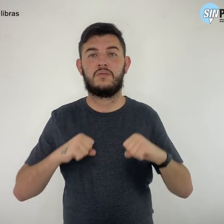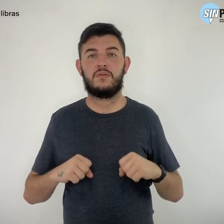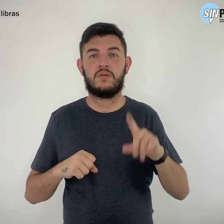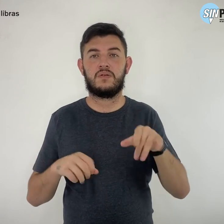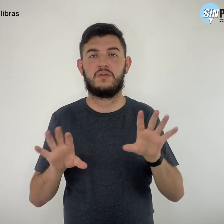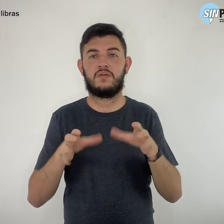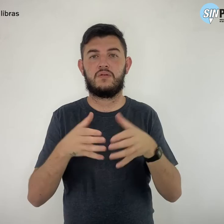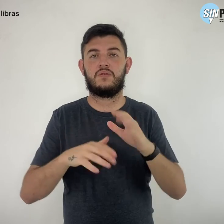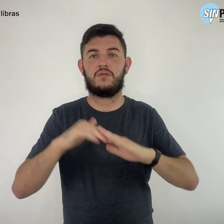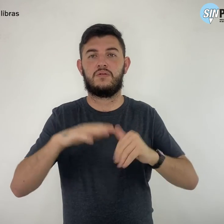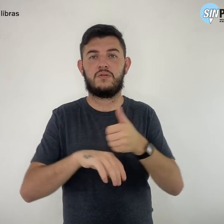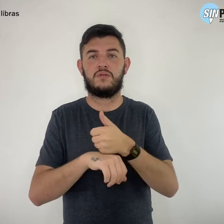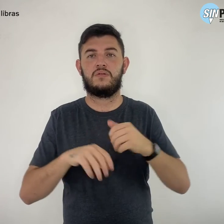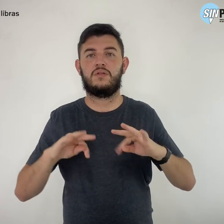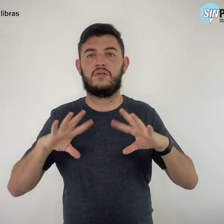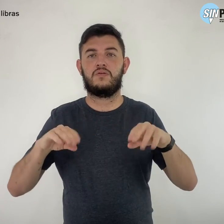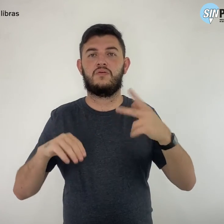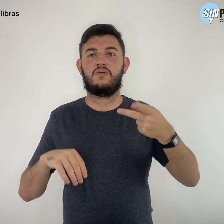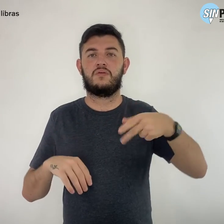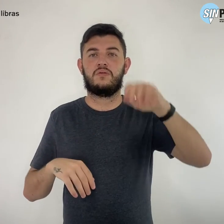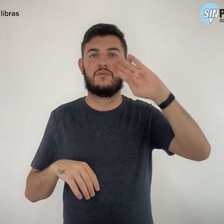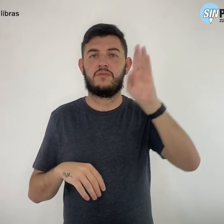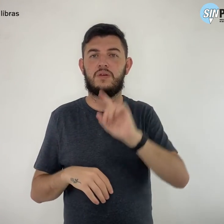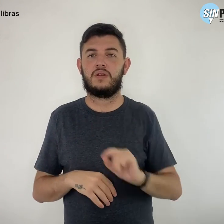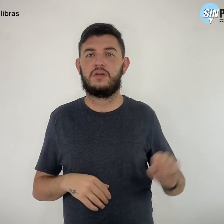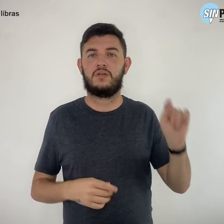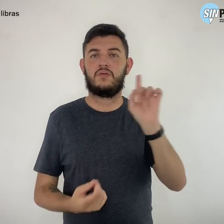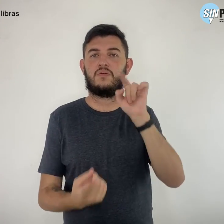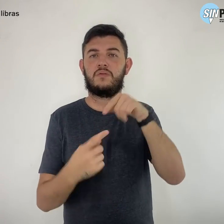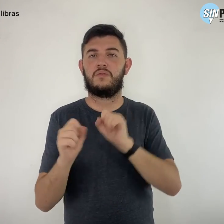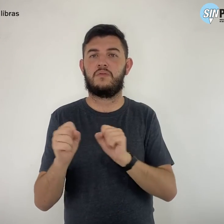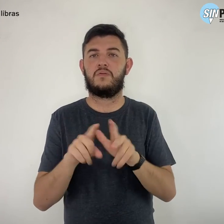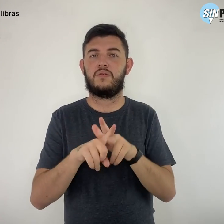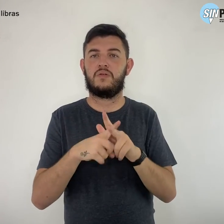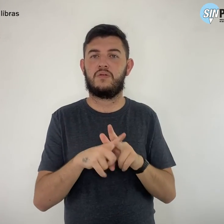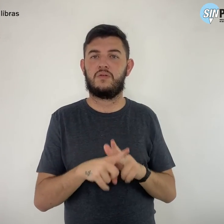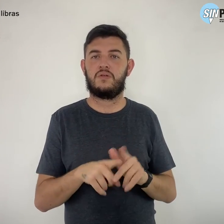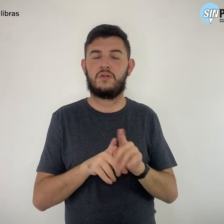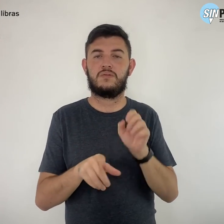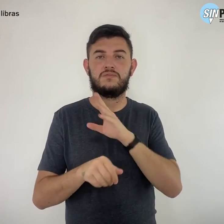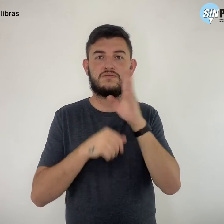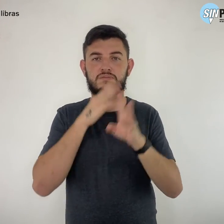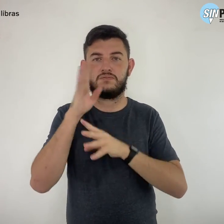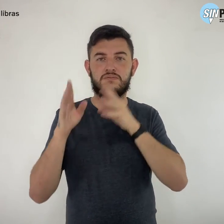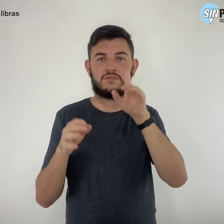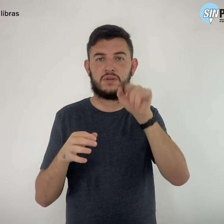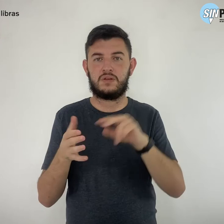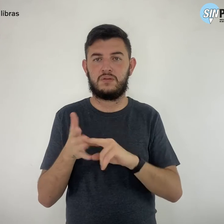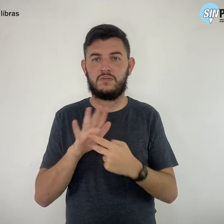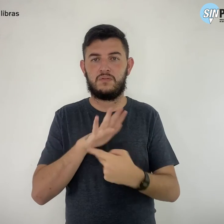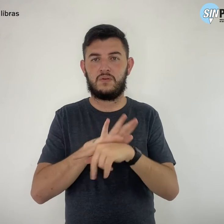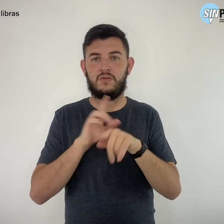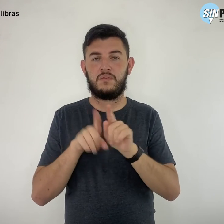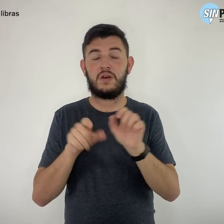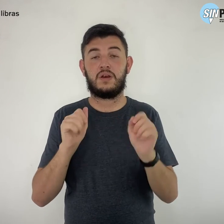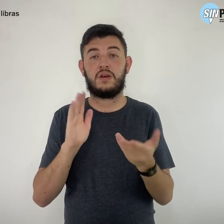da categoria em todo o país para consertar mais esse equívoco da Câmara no Senado.